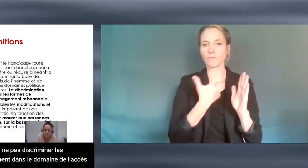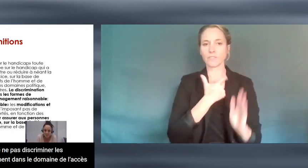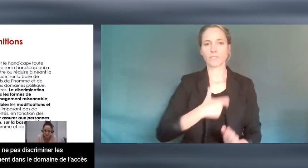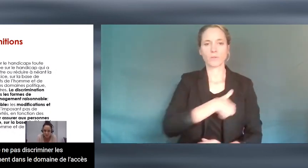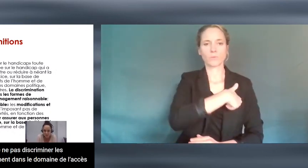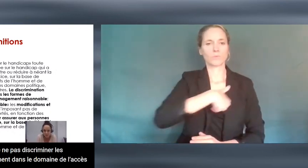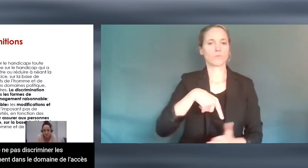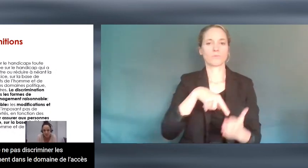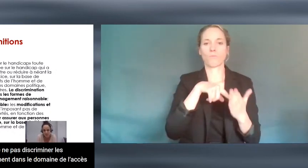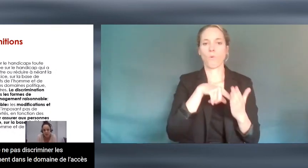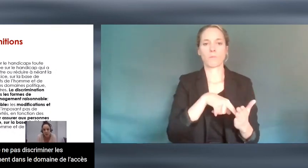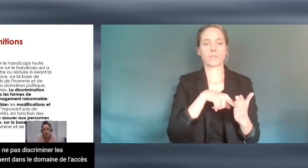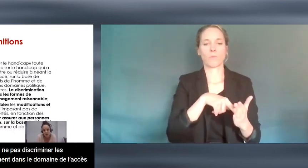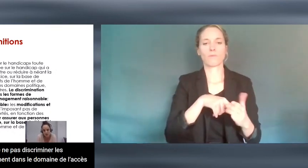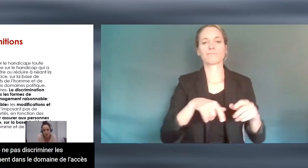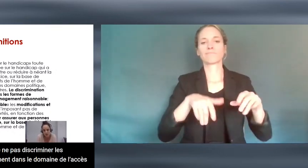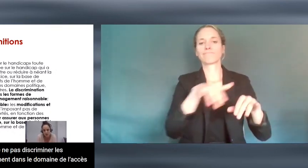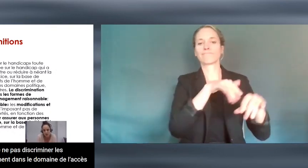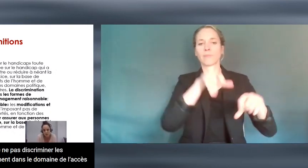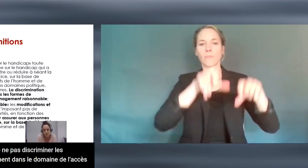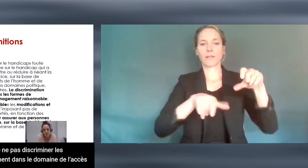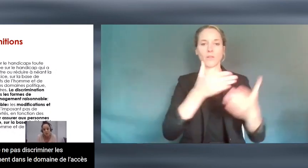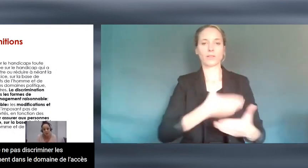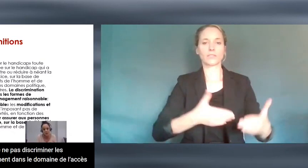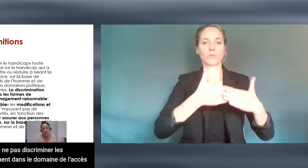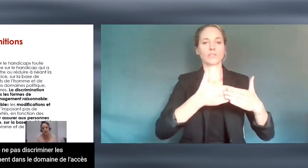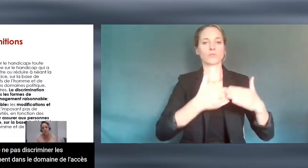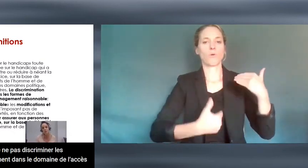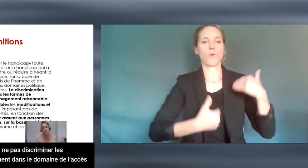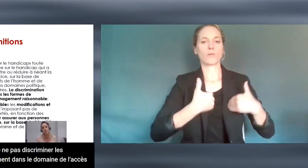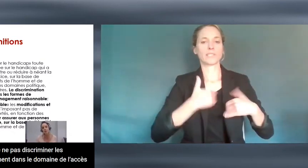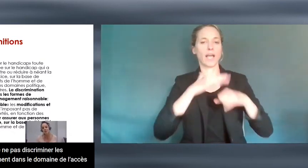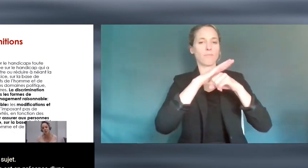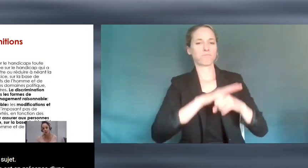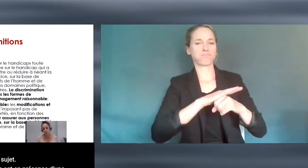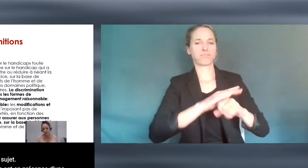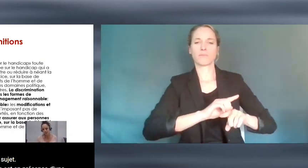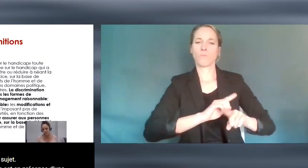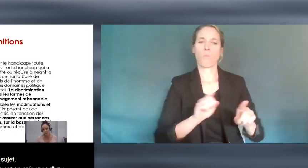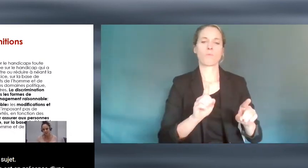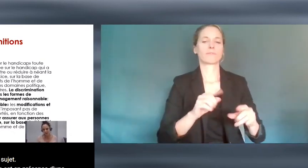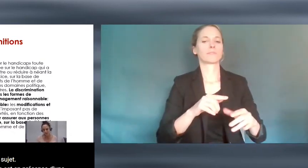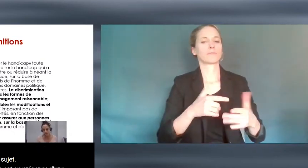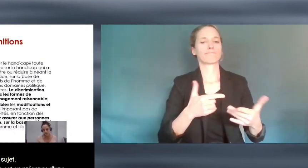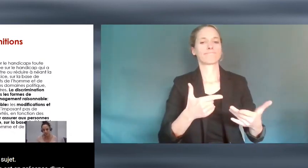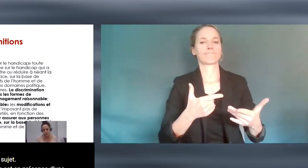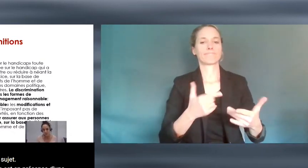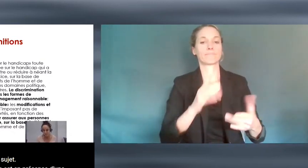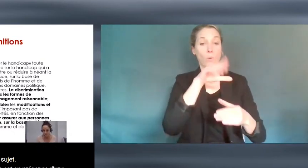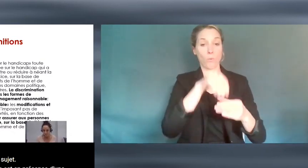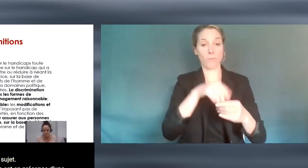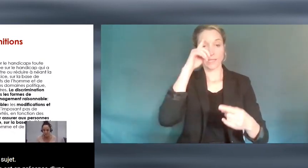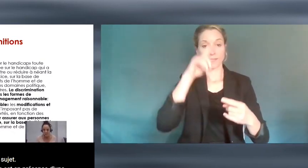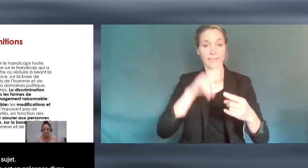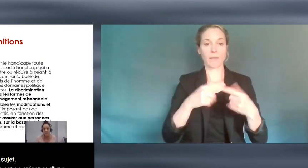ne pas discriminer les personnes en situation de handicap, également dans le domaine de l'accès à